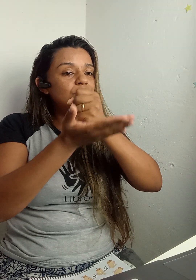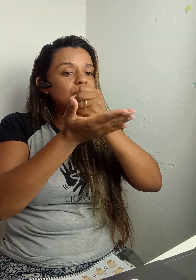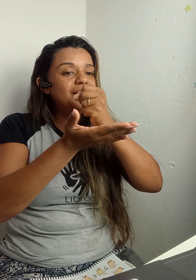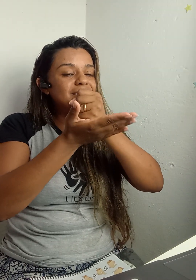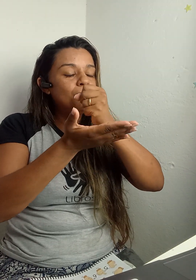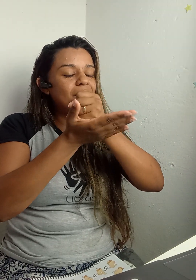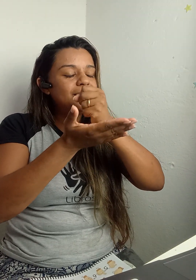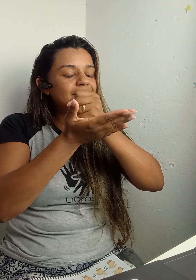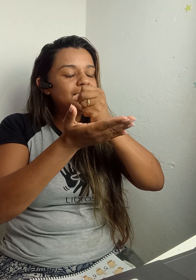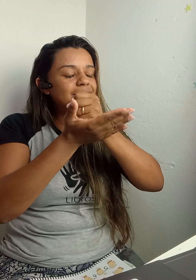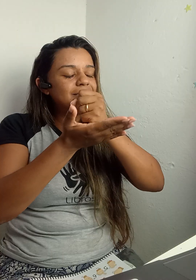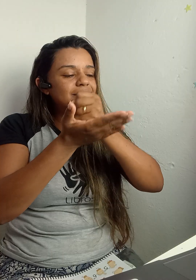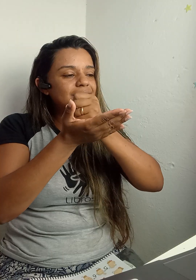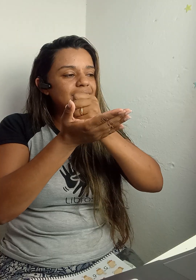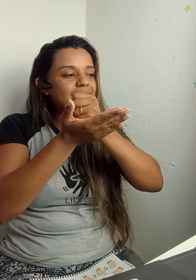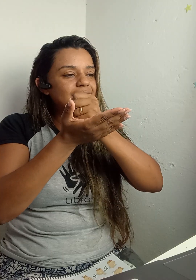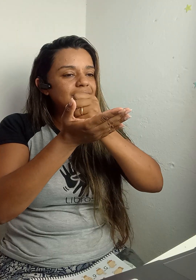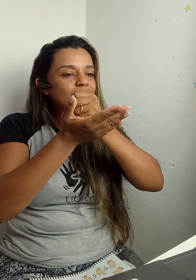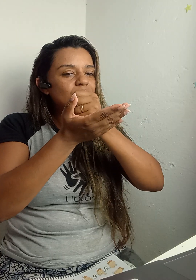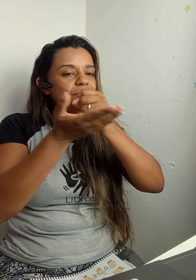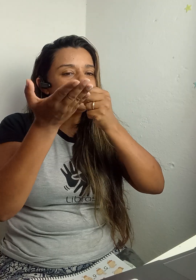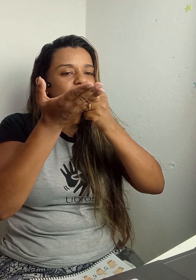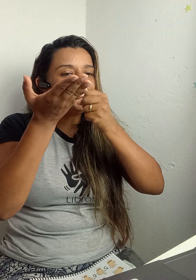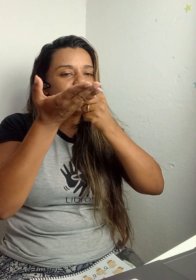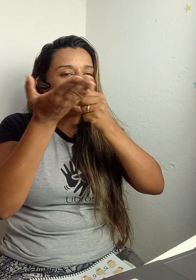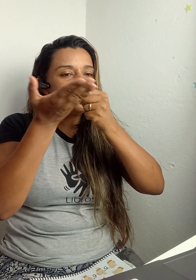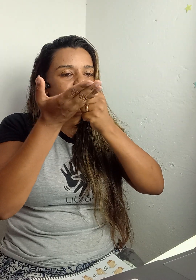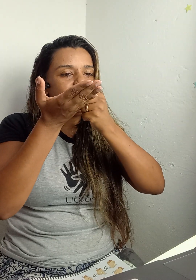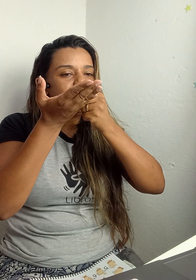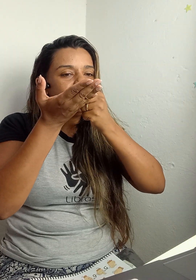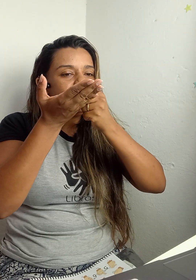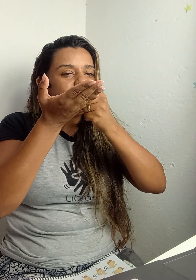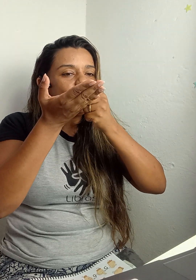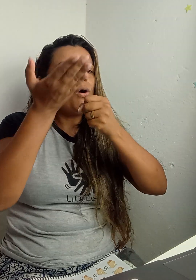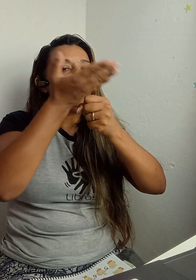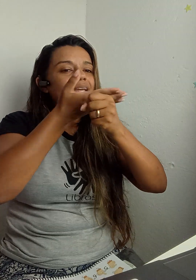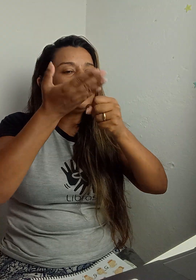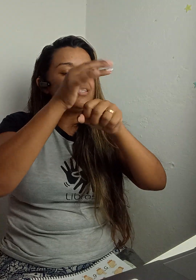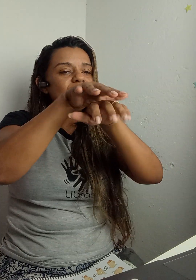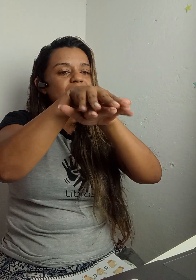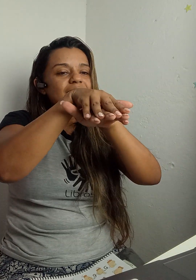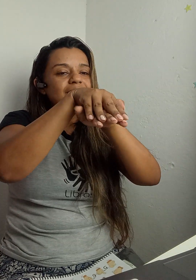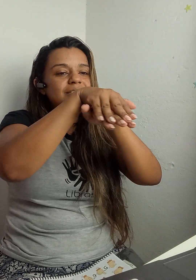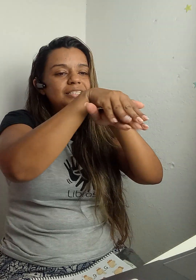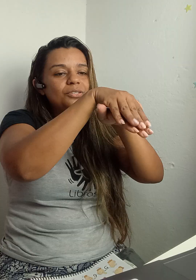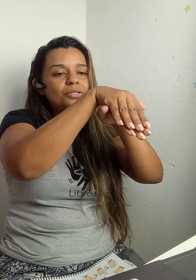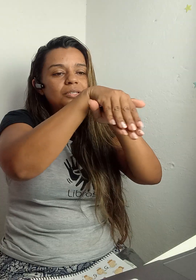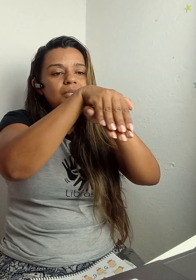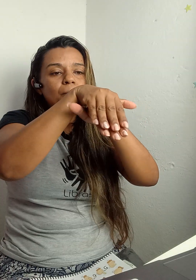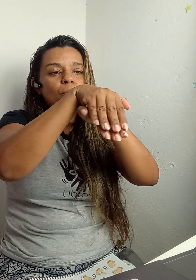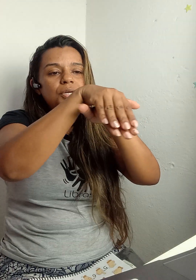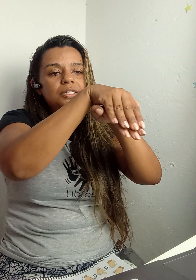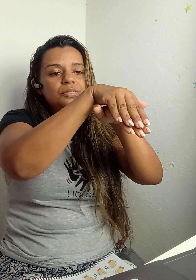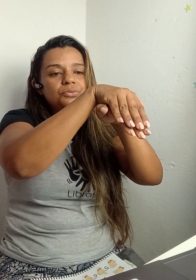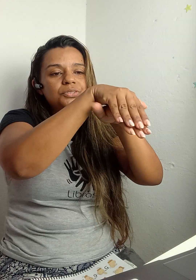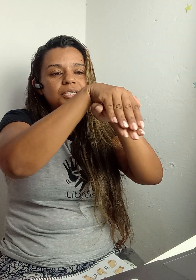tiver essa base alicerçada, quando você chegar aqui, ou aqui, você vai estar assim, ó, boiando. Isso aqui